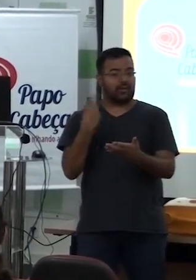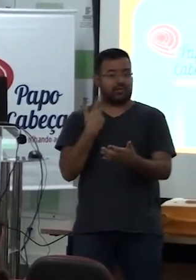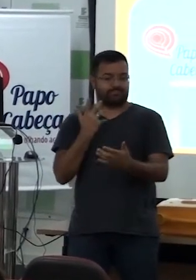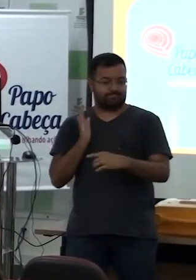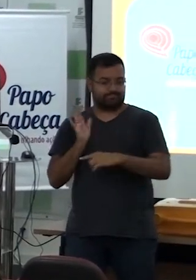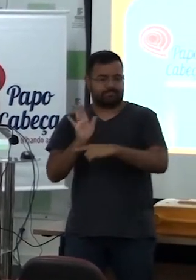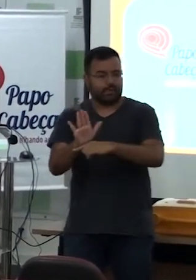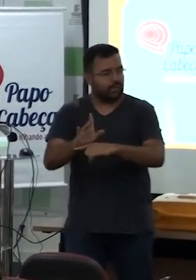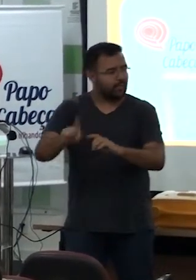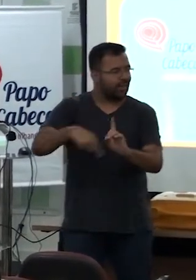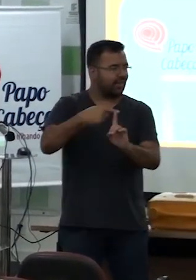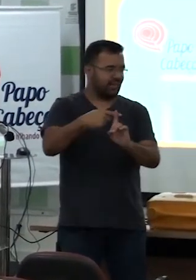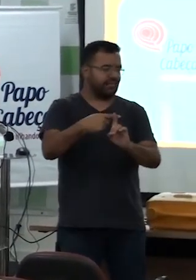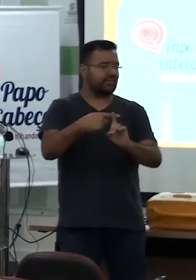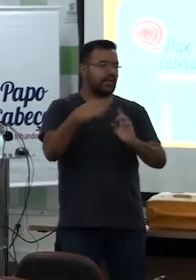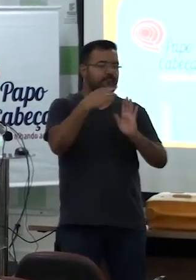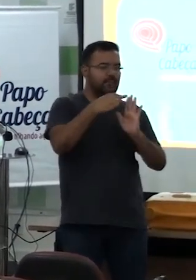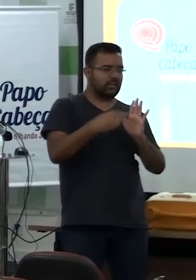metodologia replicável em